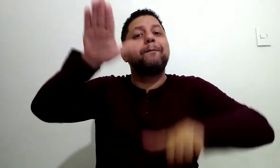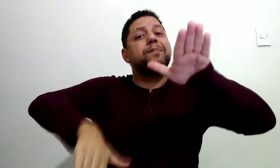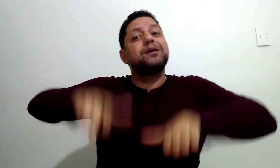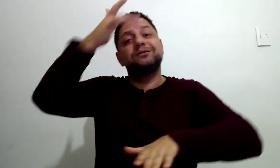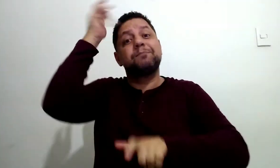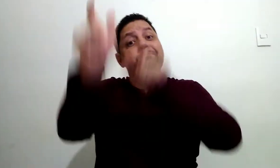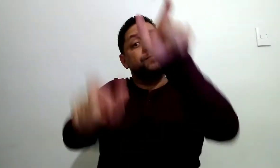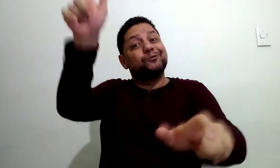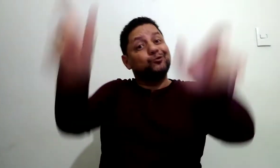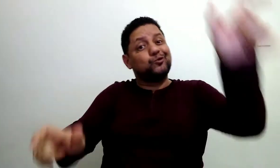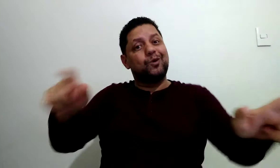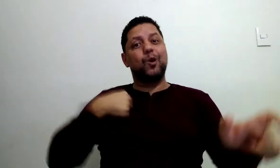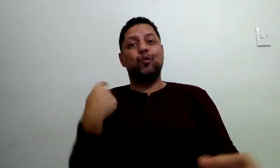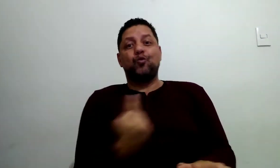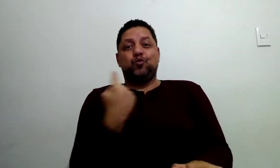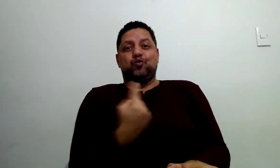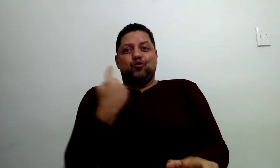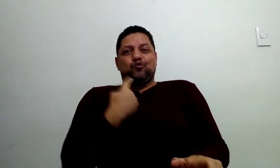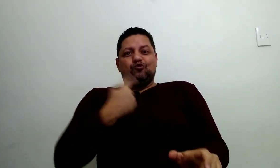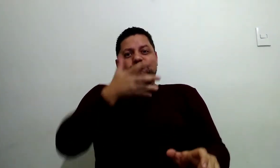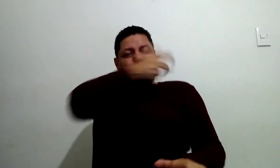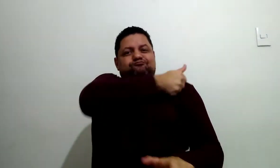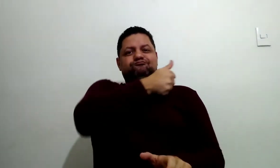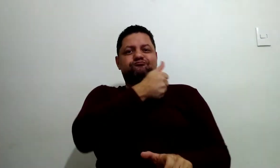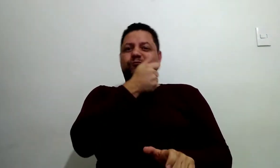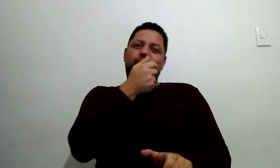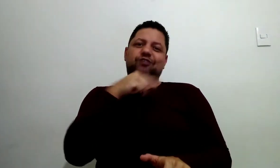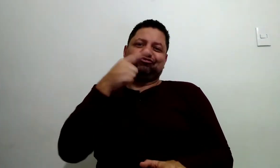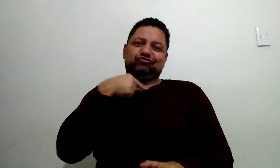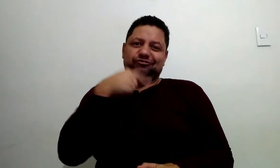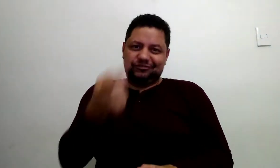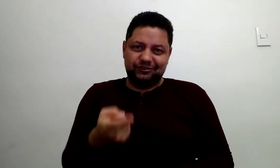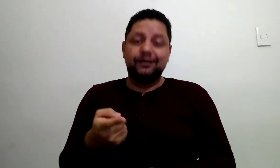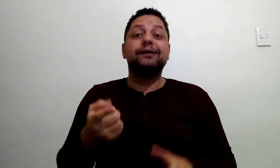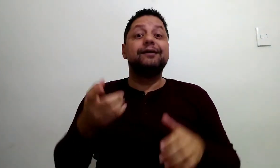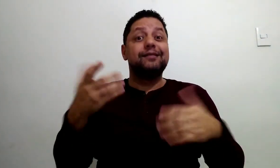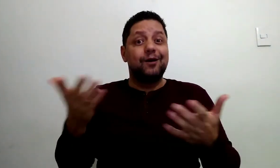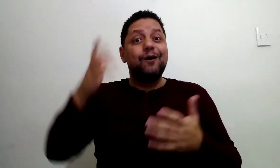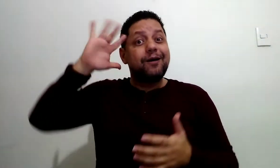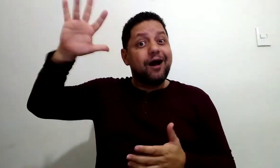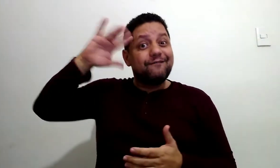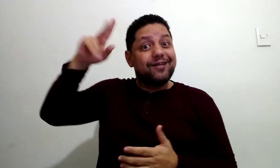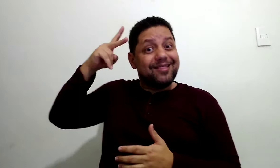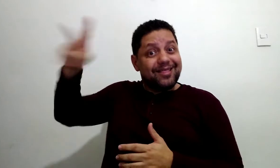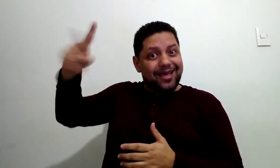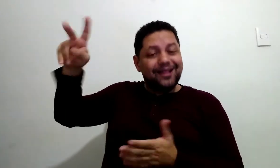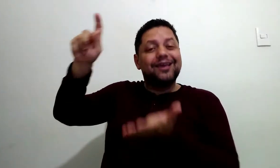pessoas. Segundo o autor também, o nosso medo do isolamento está relacionado ao nosso